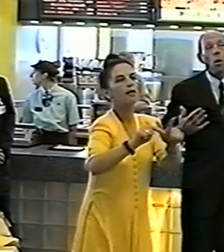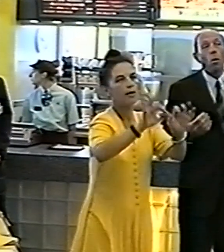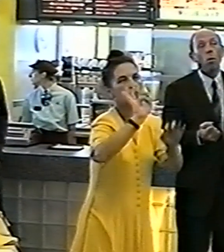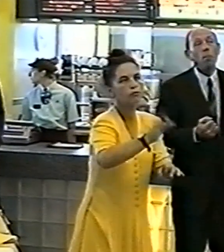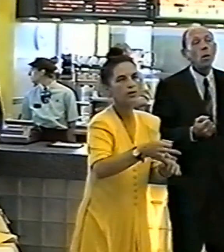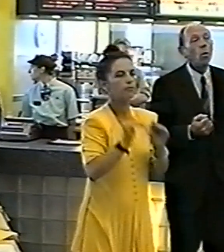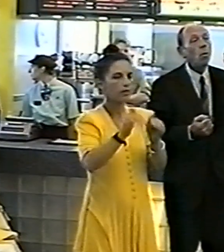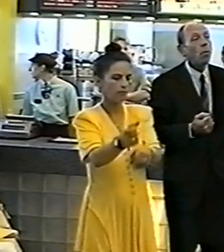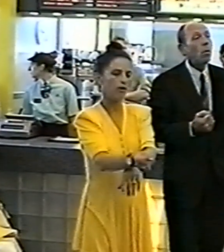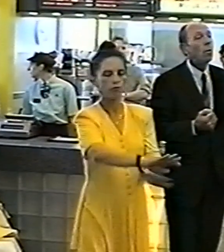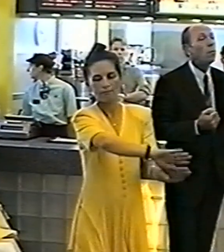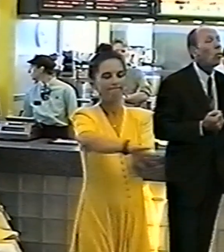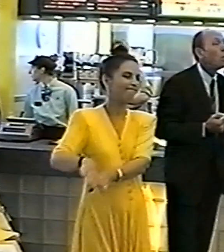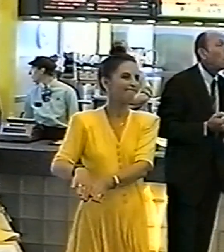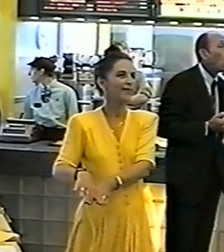que